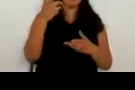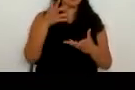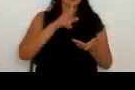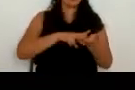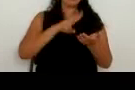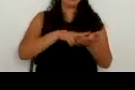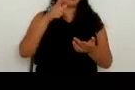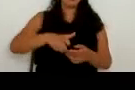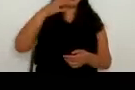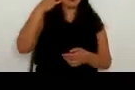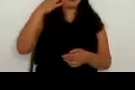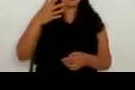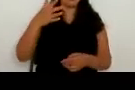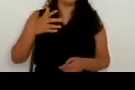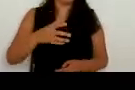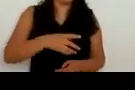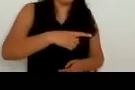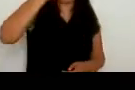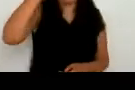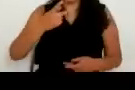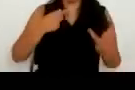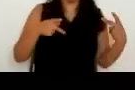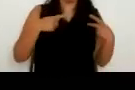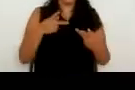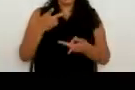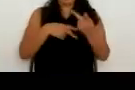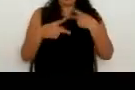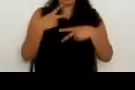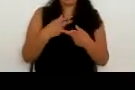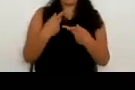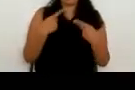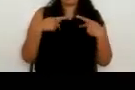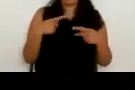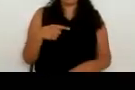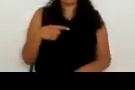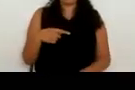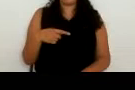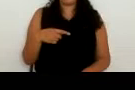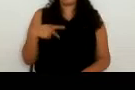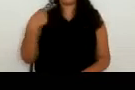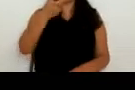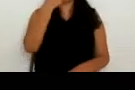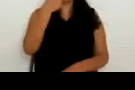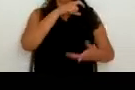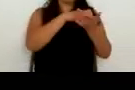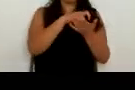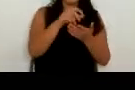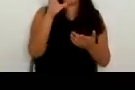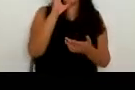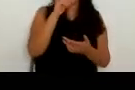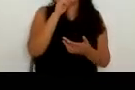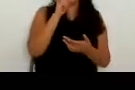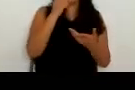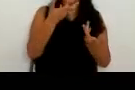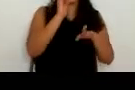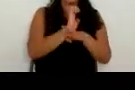a veces uno de los problemas es que los pacientes no pueden comprar sus medicamentos y entonces regresa